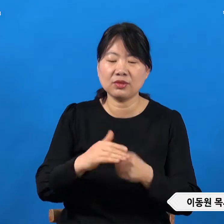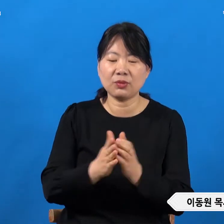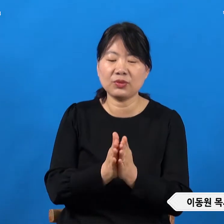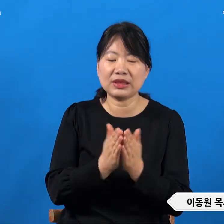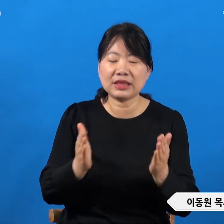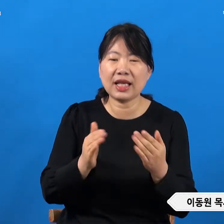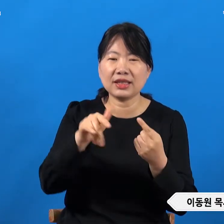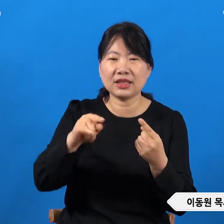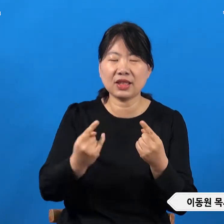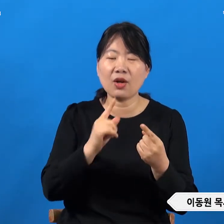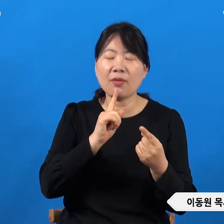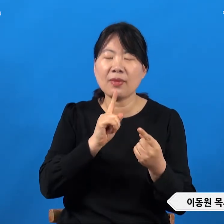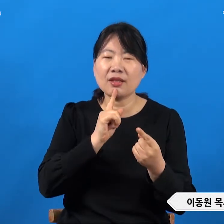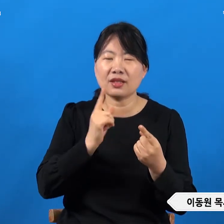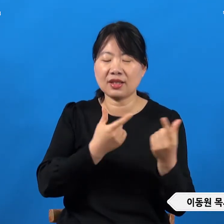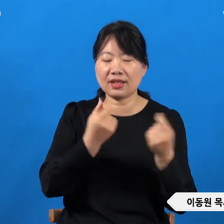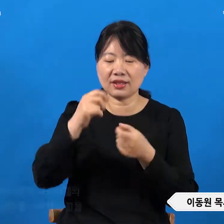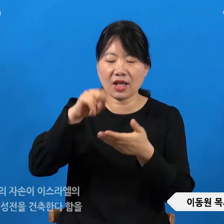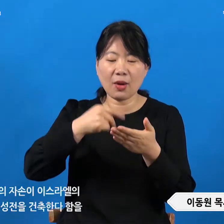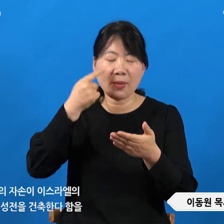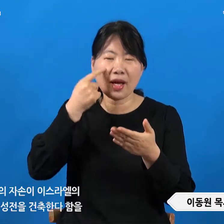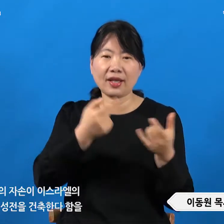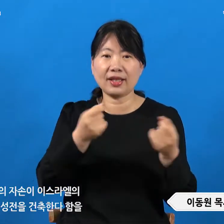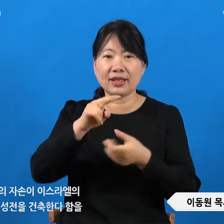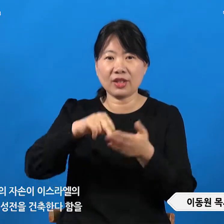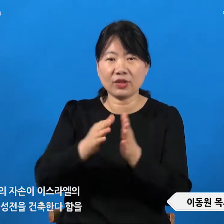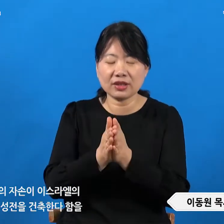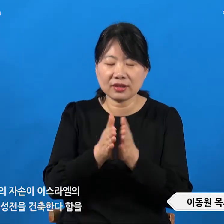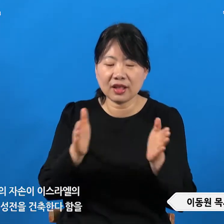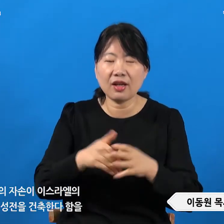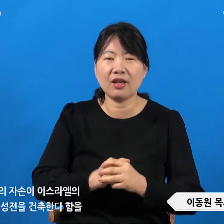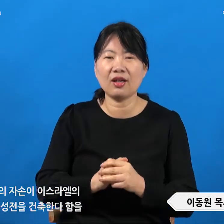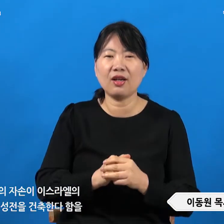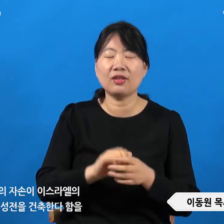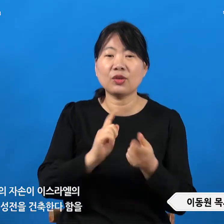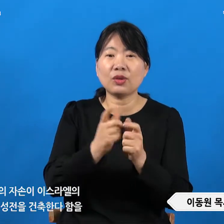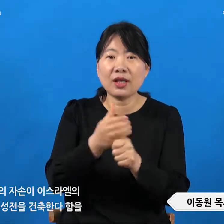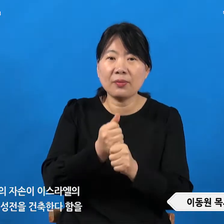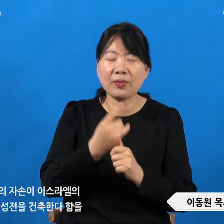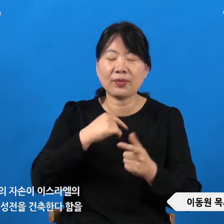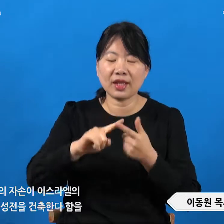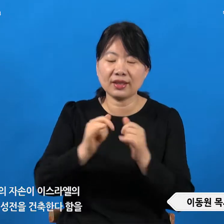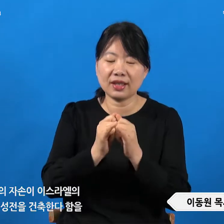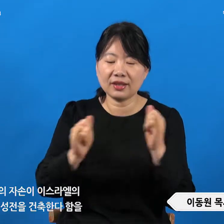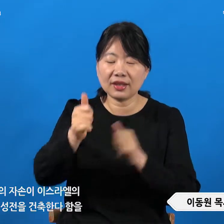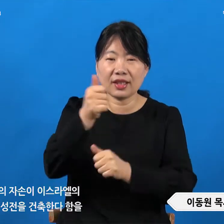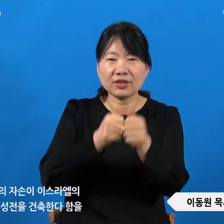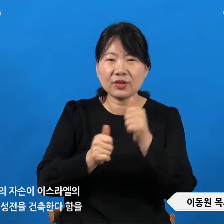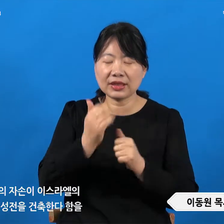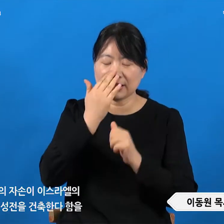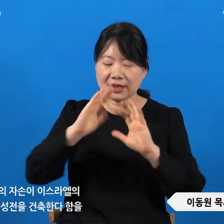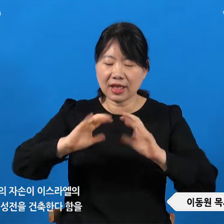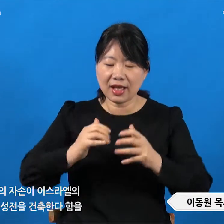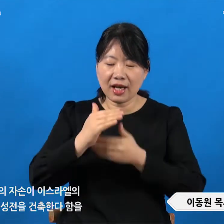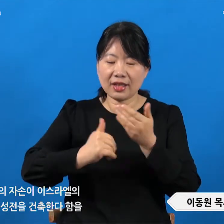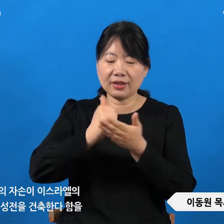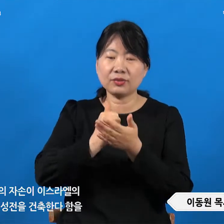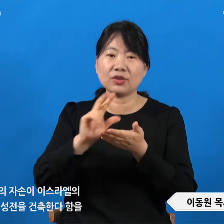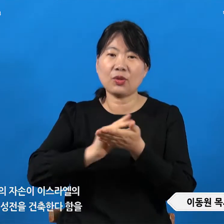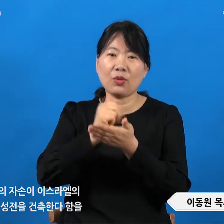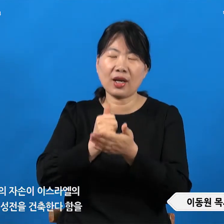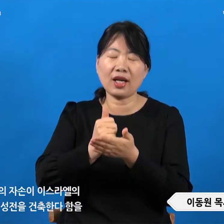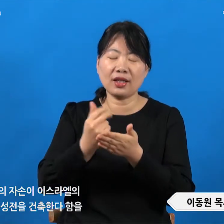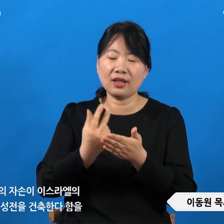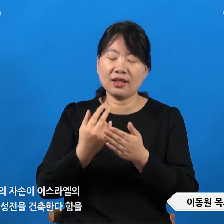시작되는 1절 말씀을 다시 한번 읽겠습니다. 다 같이 읽습니다. 시작. 사로잡혔던 자들의 자손이 이스라엘의 하나님